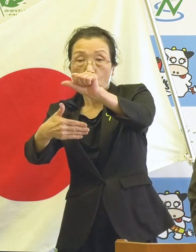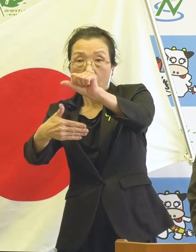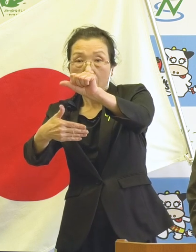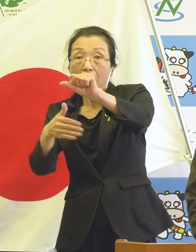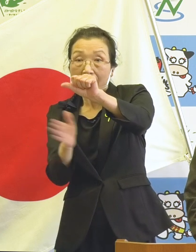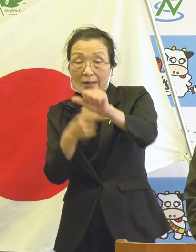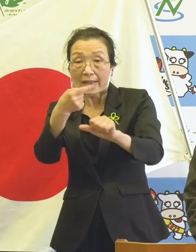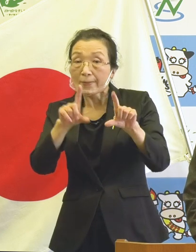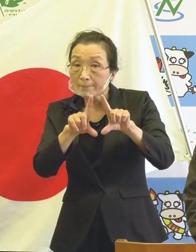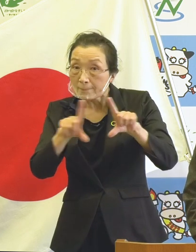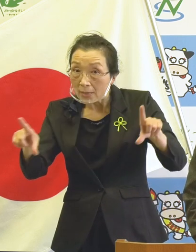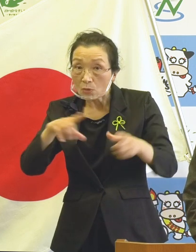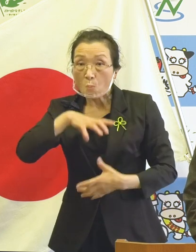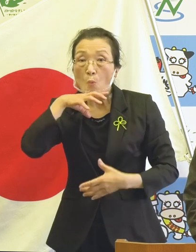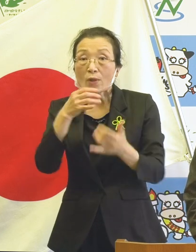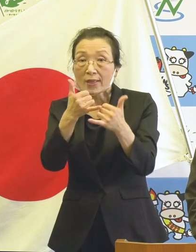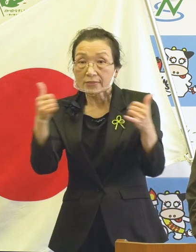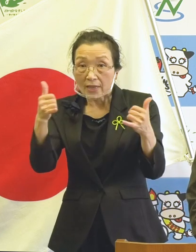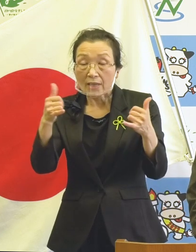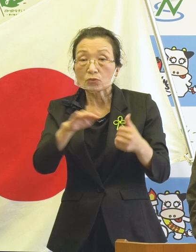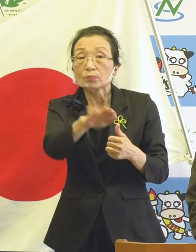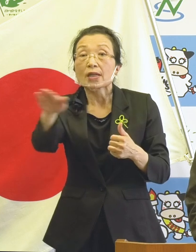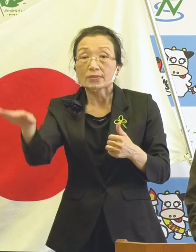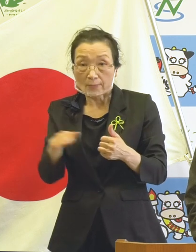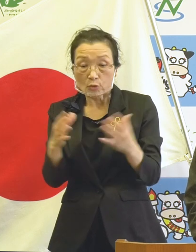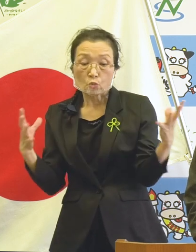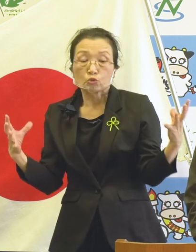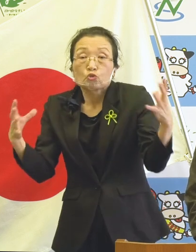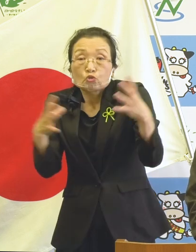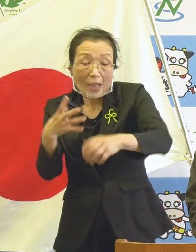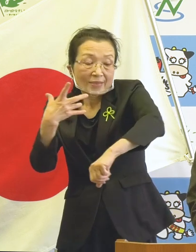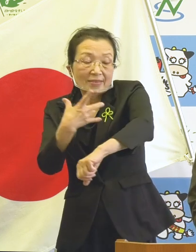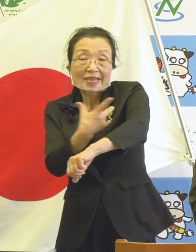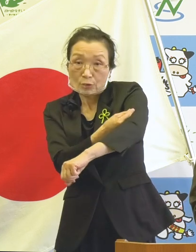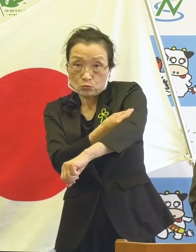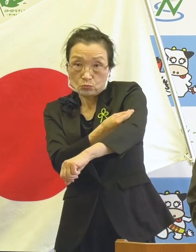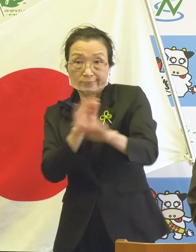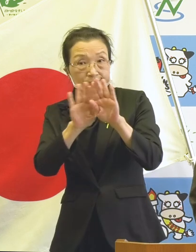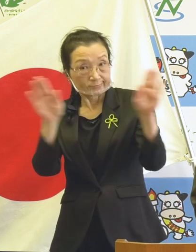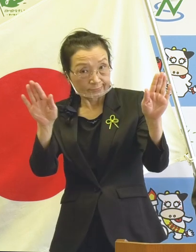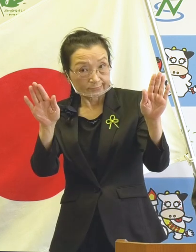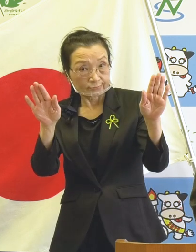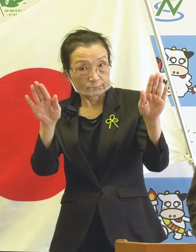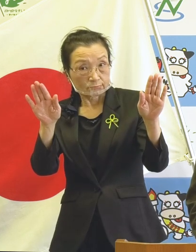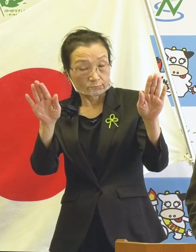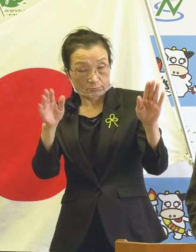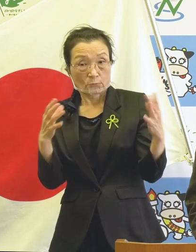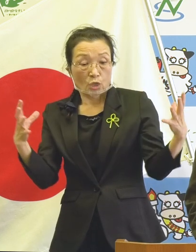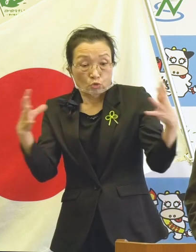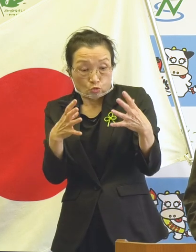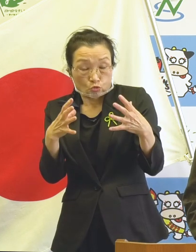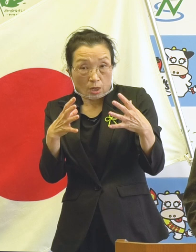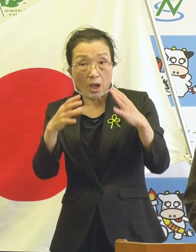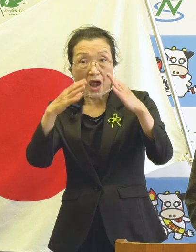一般の高齢者の方への集団接種が始まります。集団接種の